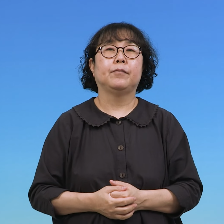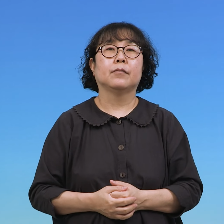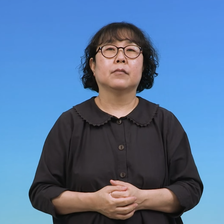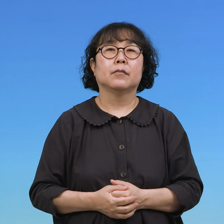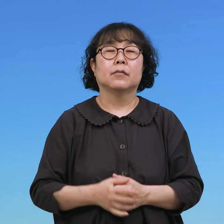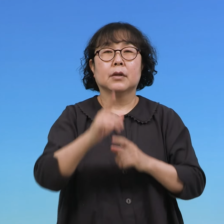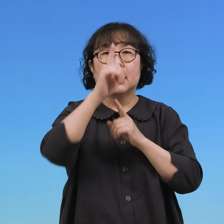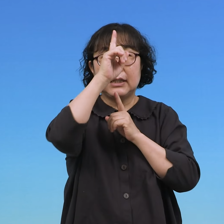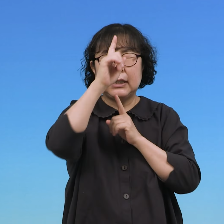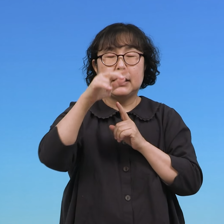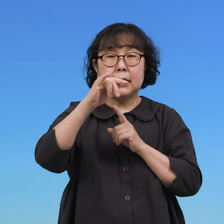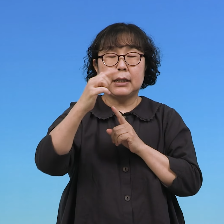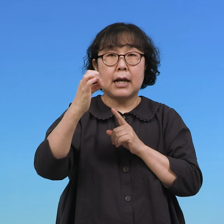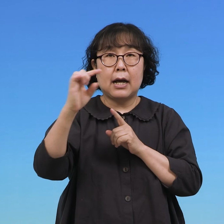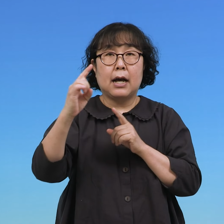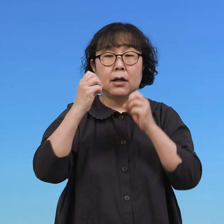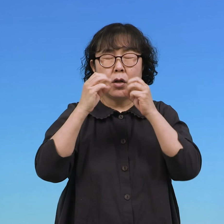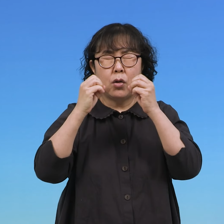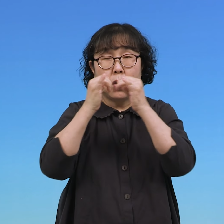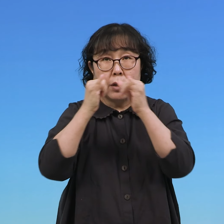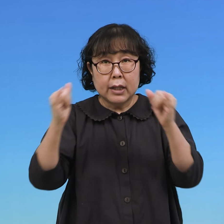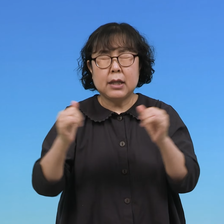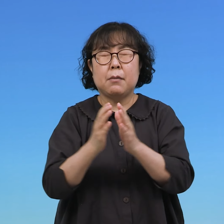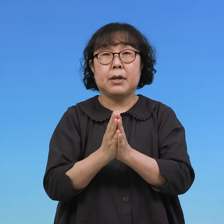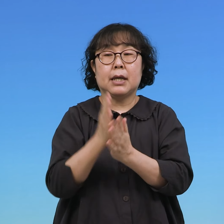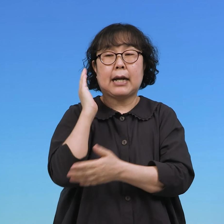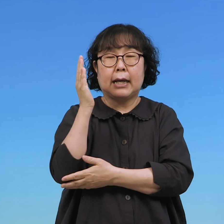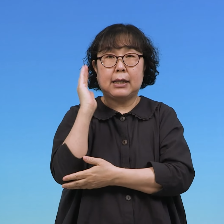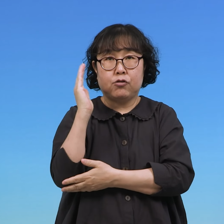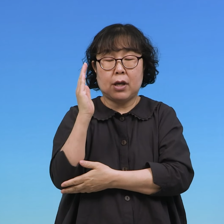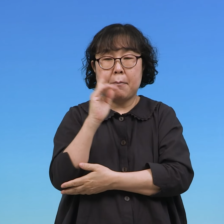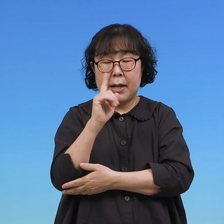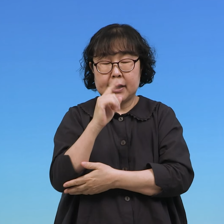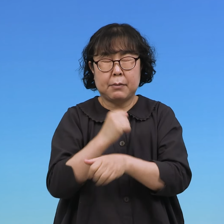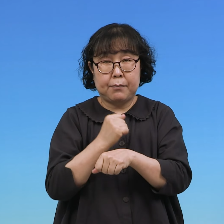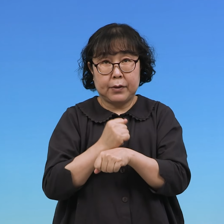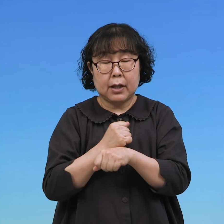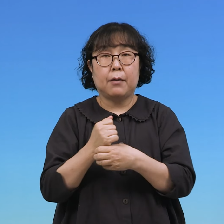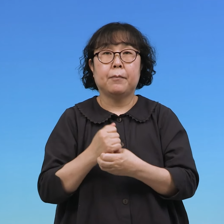그 이진아 전도사님이 강의 중에 이런 이야기를 하더라고요.